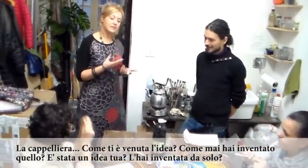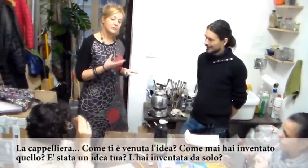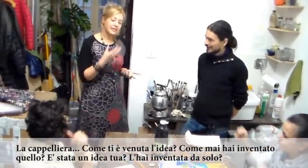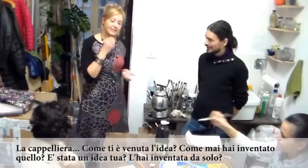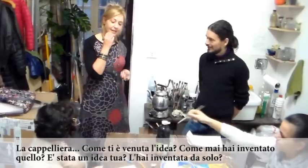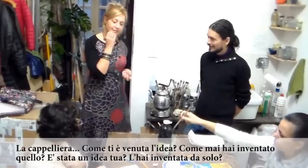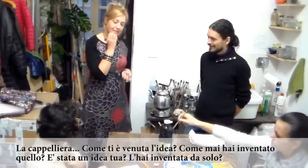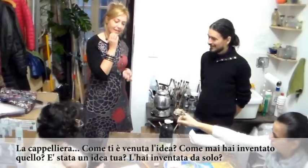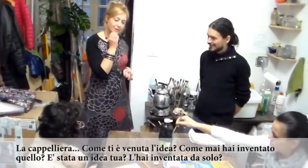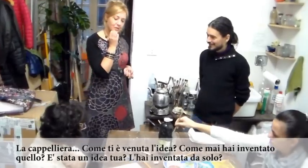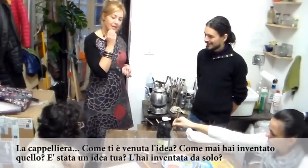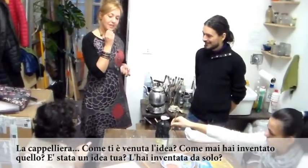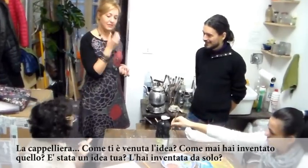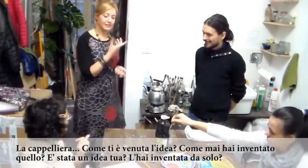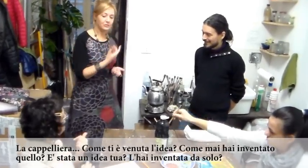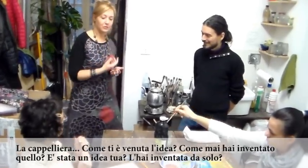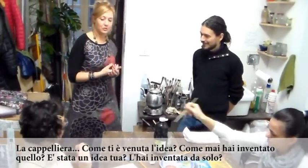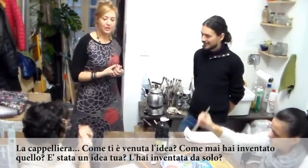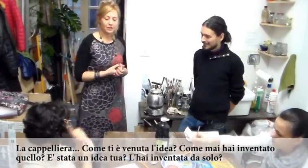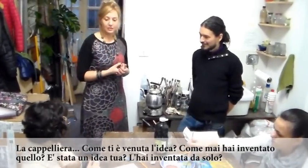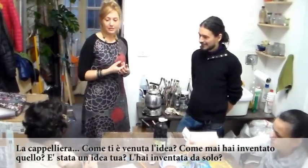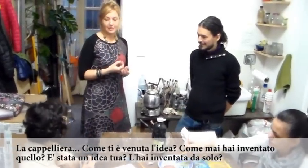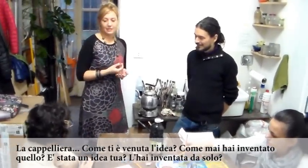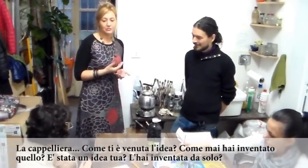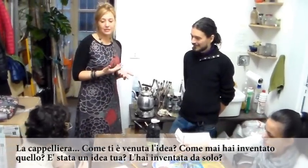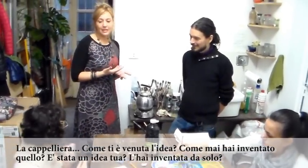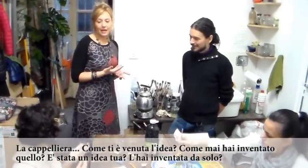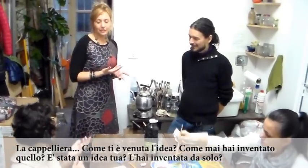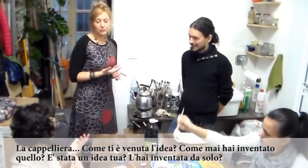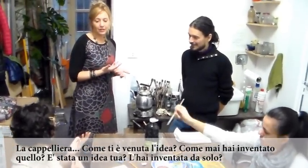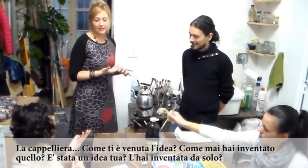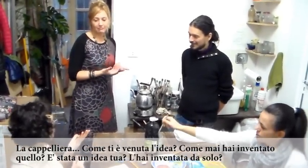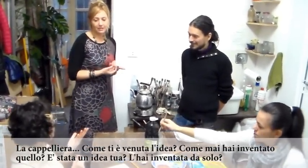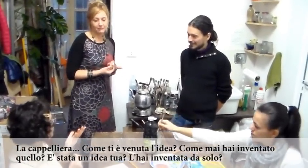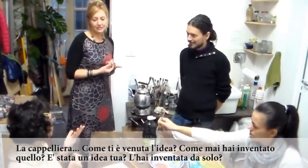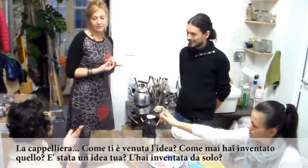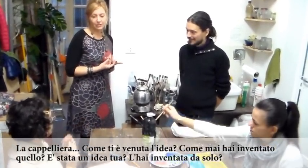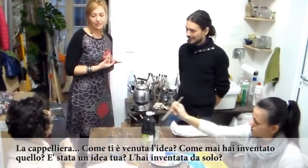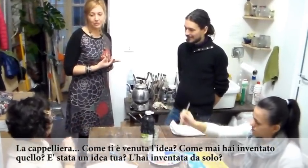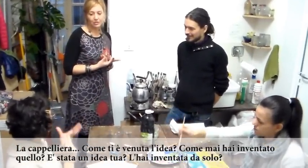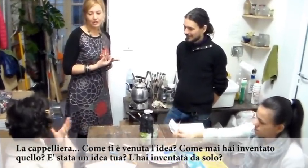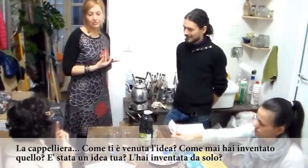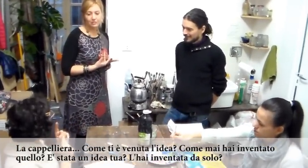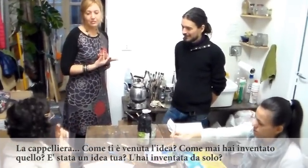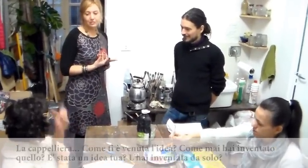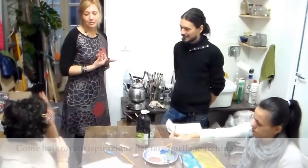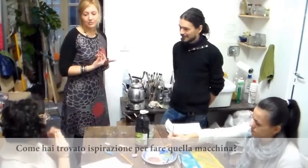Chiede come ti è venuta l'idea, come mai hai inventato quello. Se è stata un'idea tua che l'hai inventato da